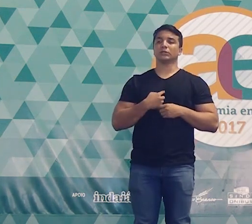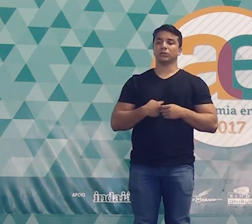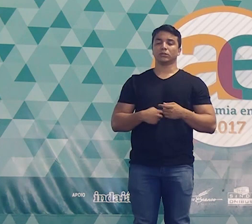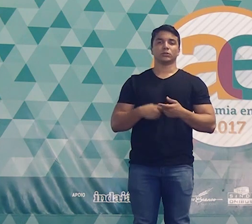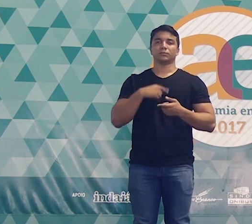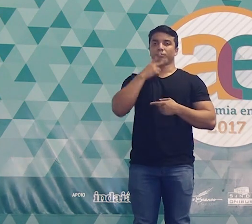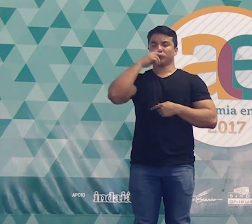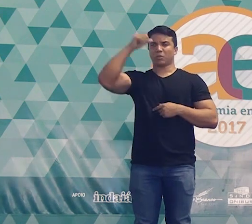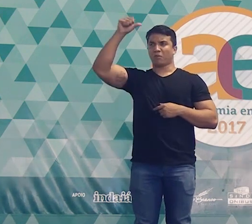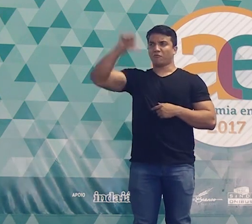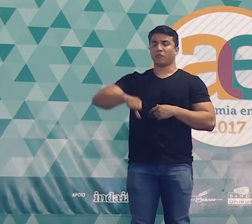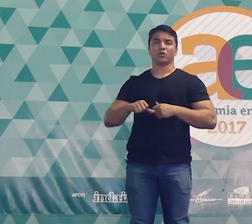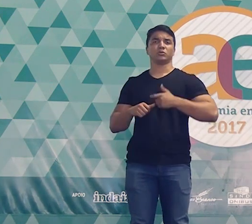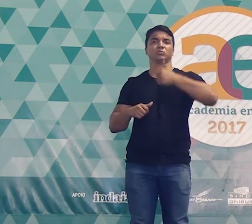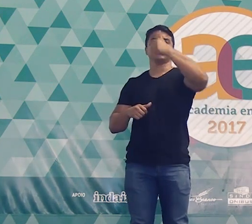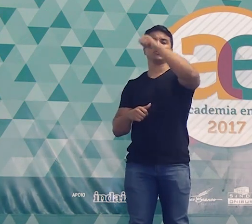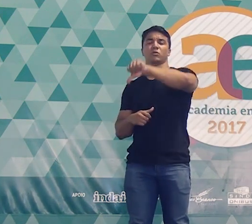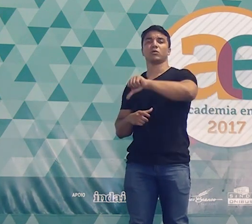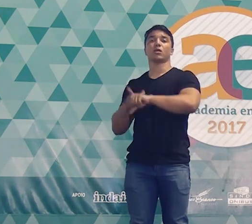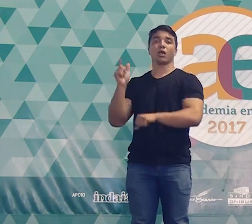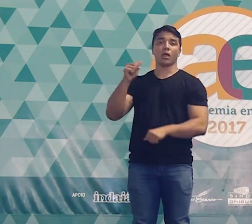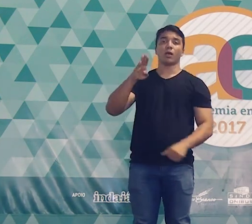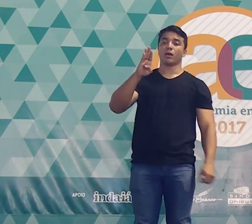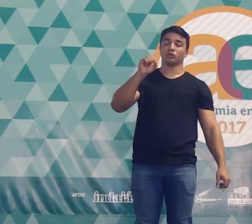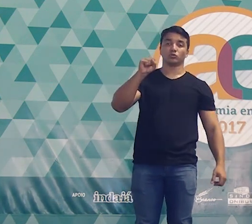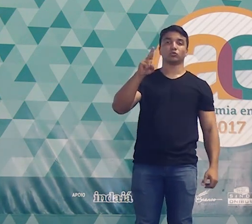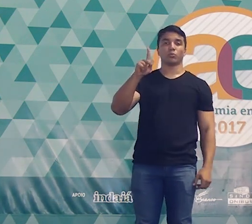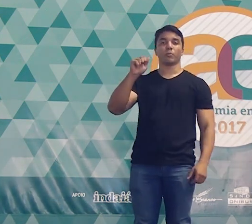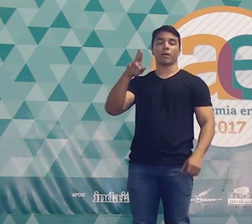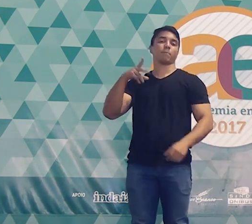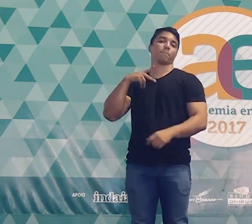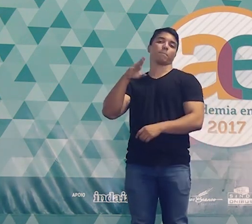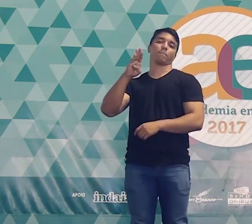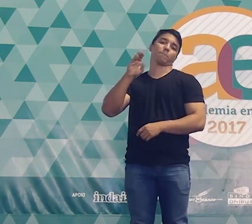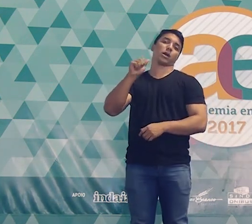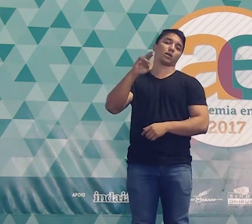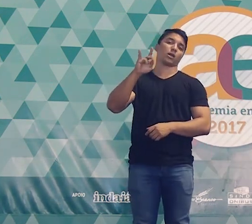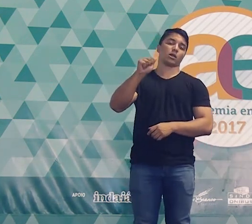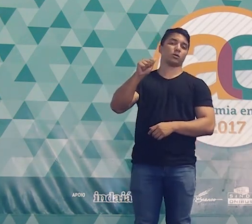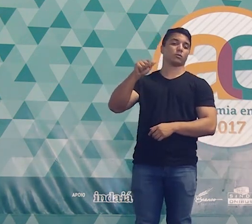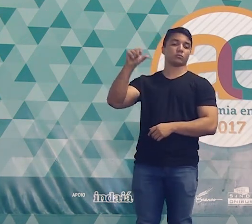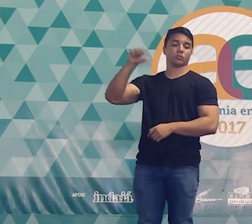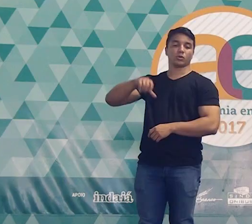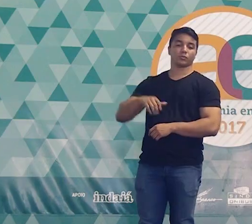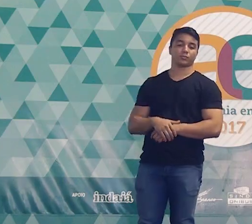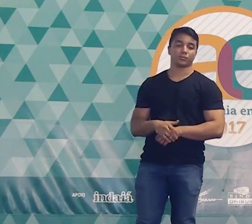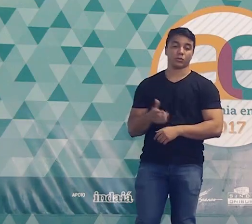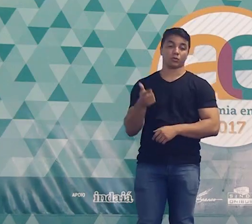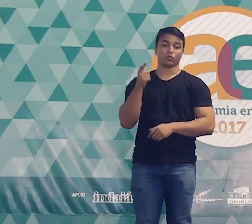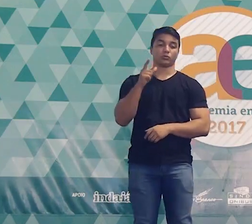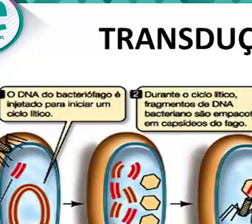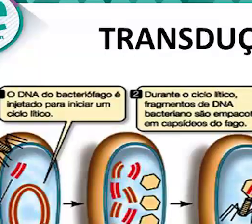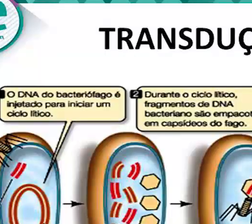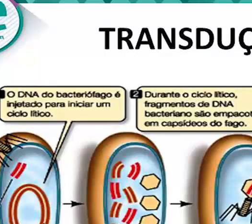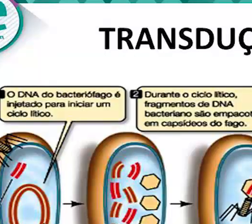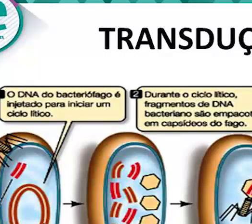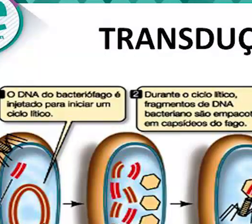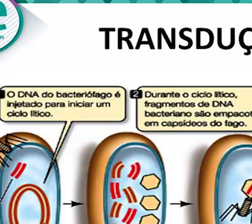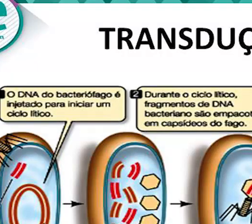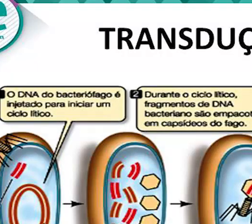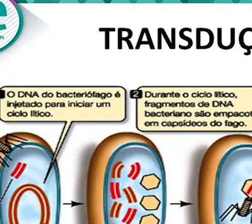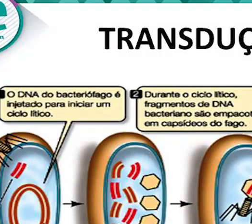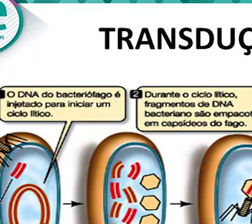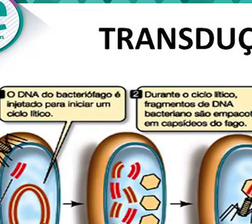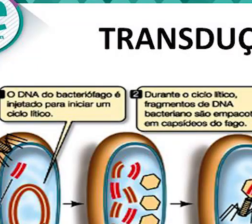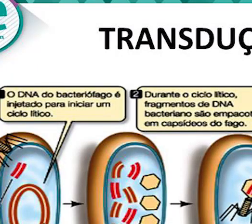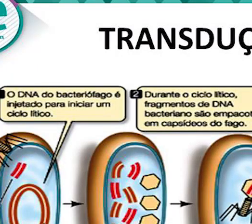um antibiótico mais forte. Isso é a formação das superbactérias, né? Você tem a transdução é uma espécie, é bem diferente,